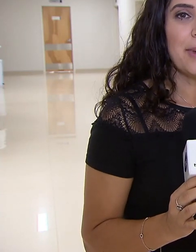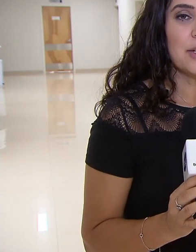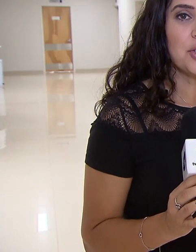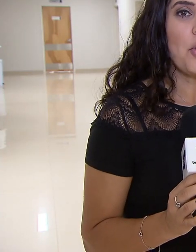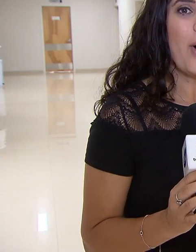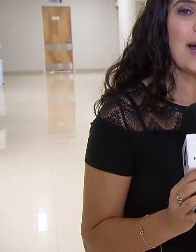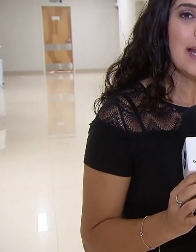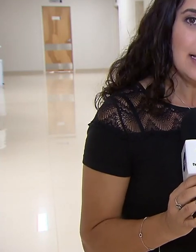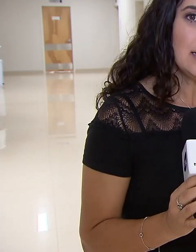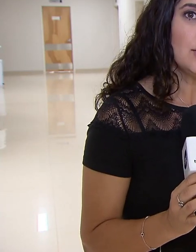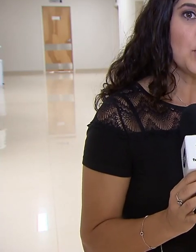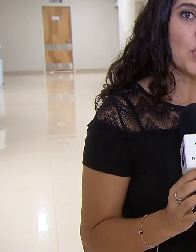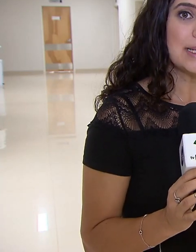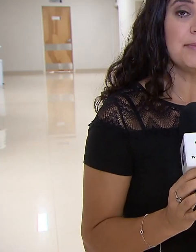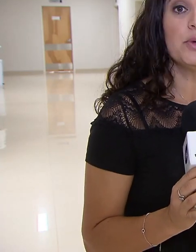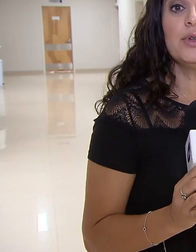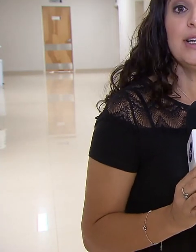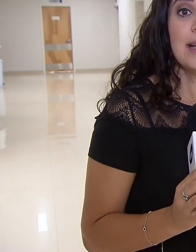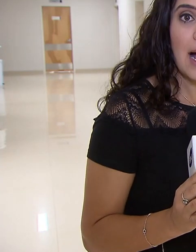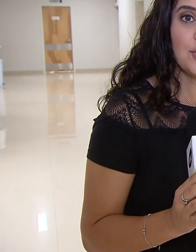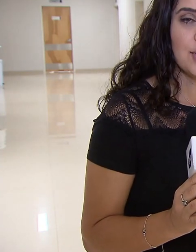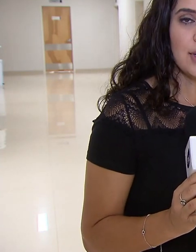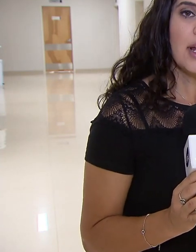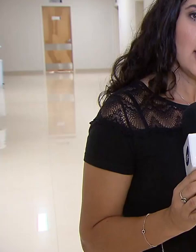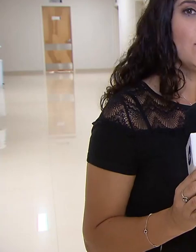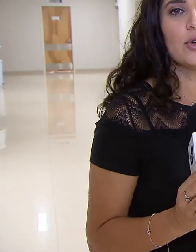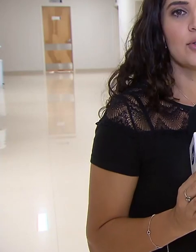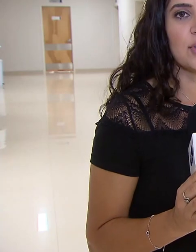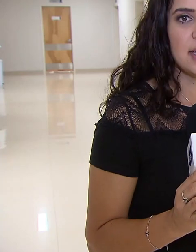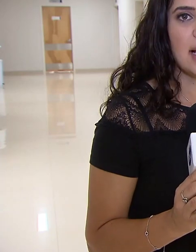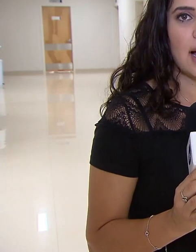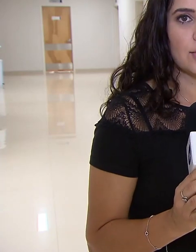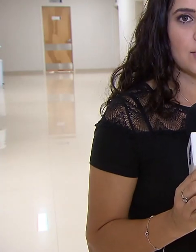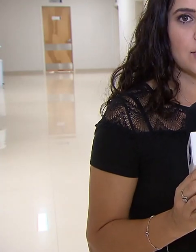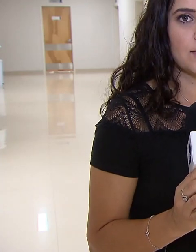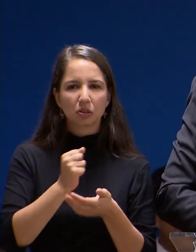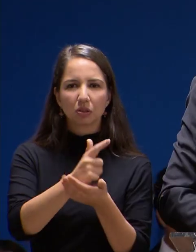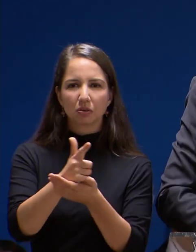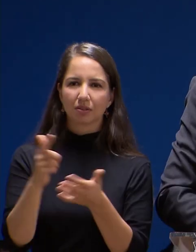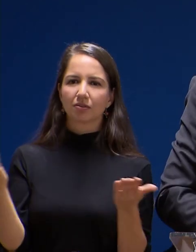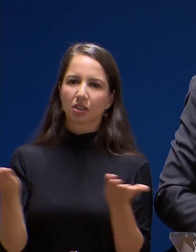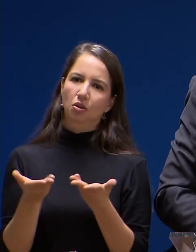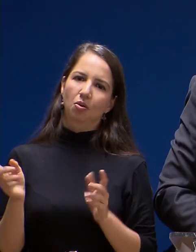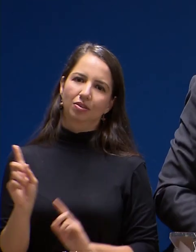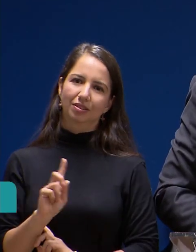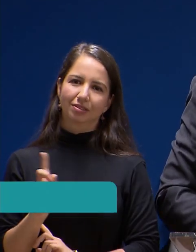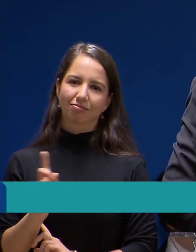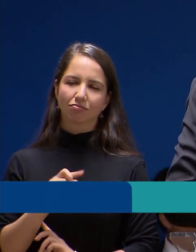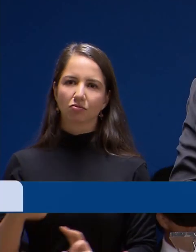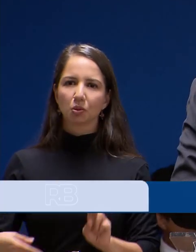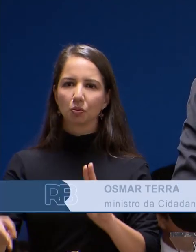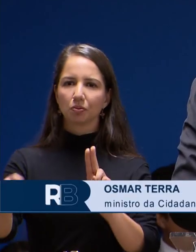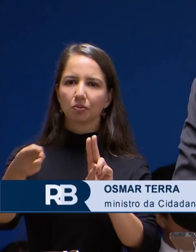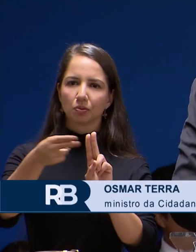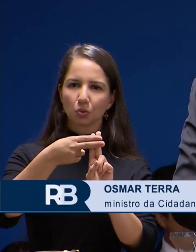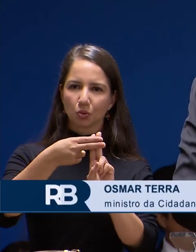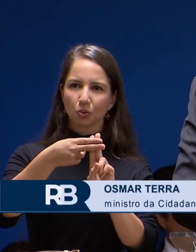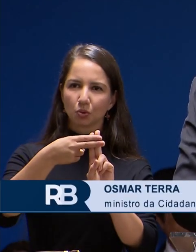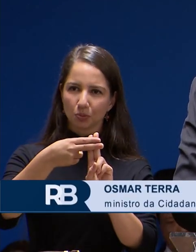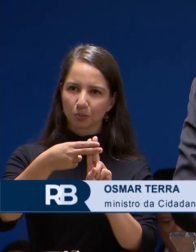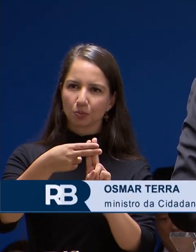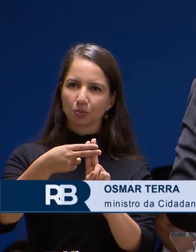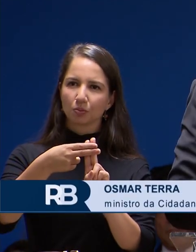adquiridas mais de 42 mil unidades em todos os estados. Hoje o Sistema Único de Saúde está